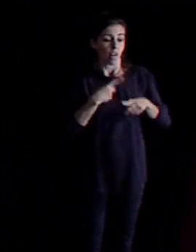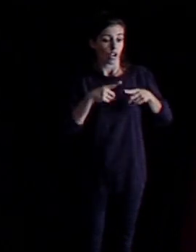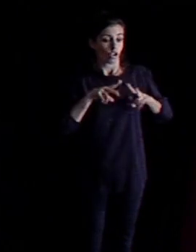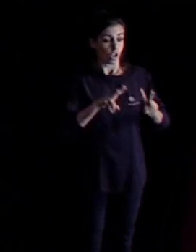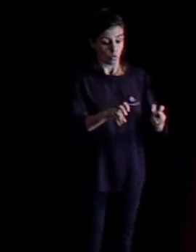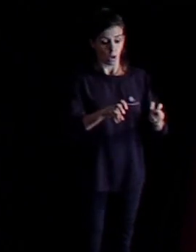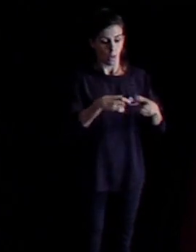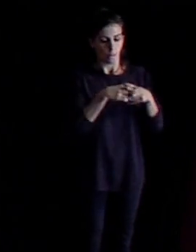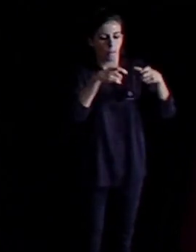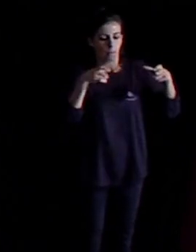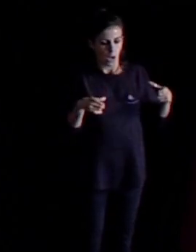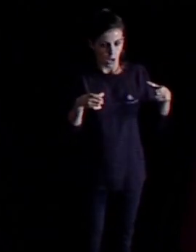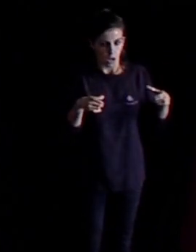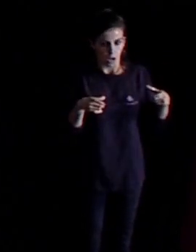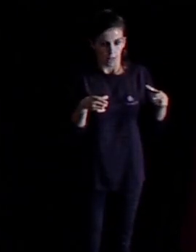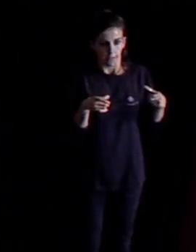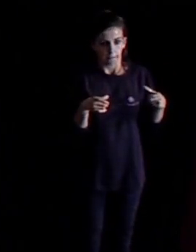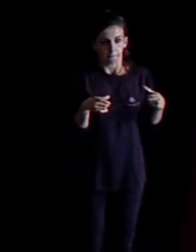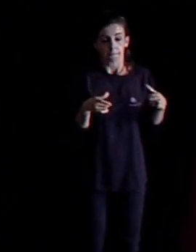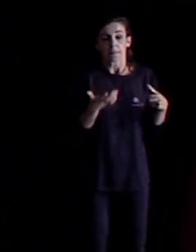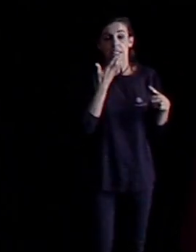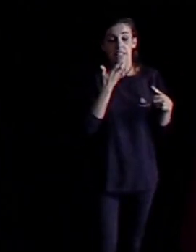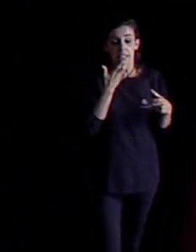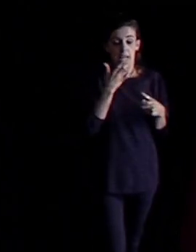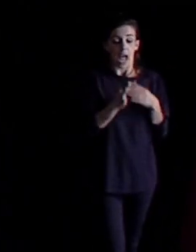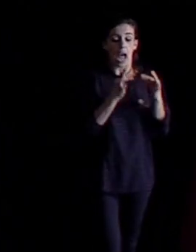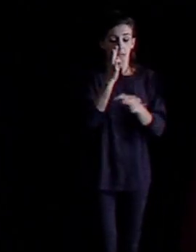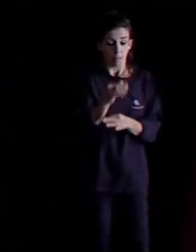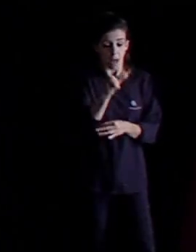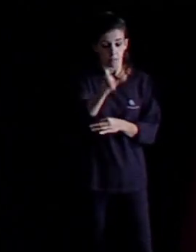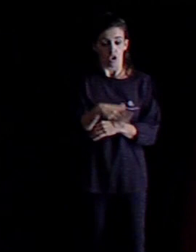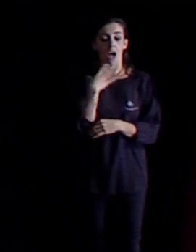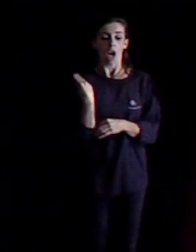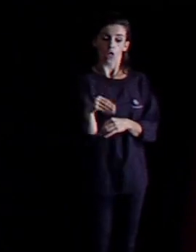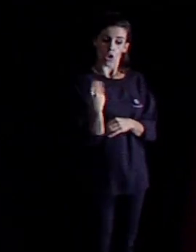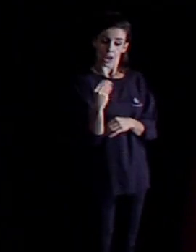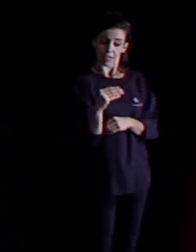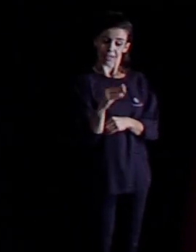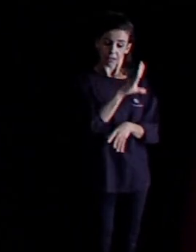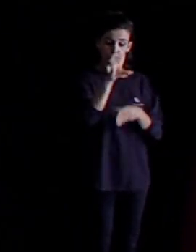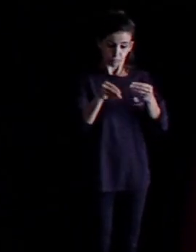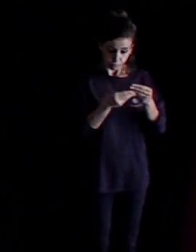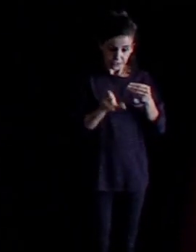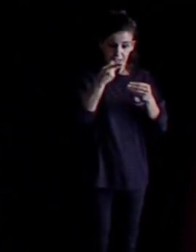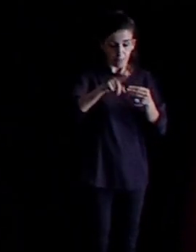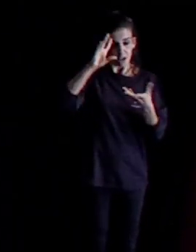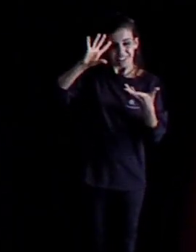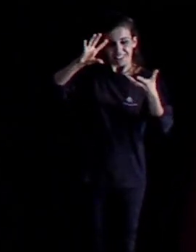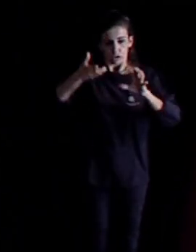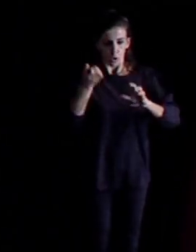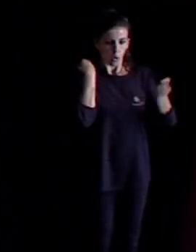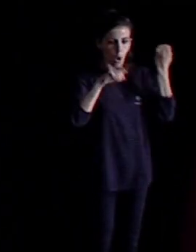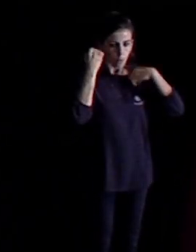todo aumentado. Y si luego ese adolescente tiene también un trastorno de